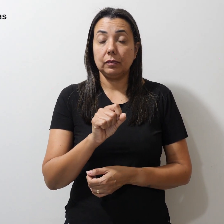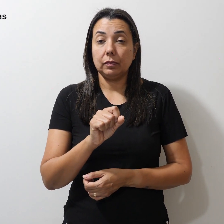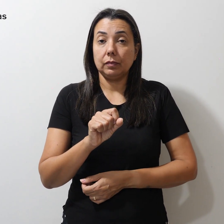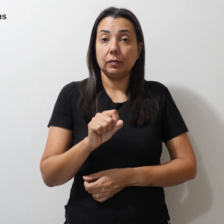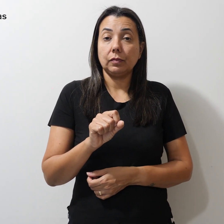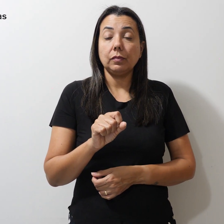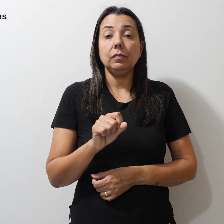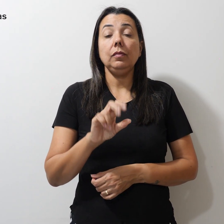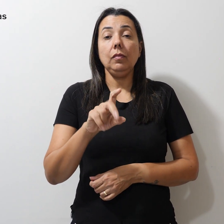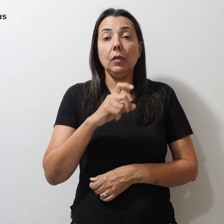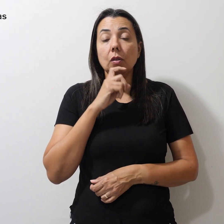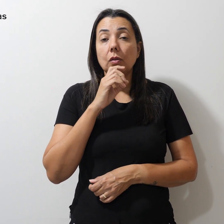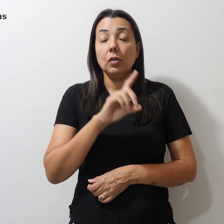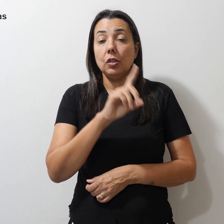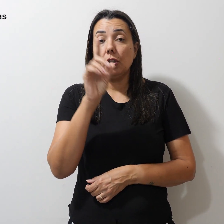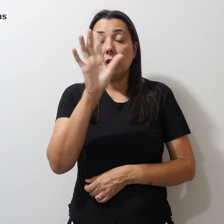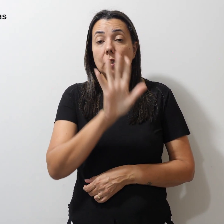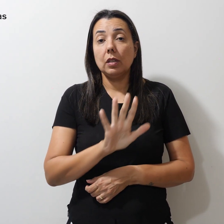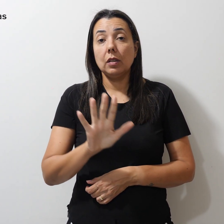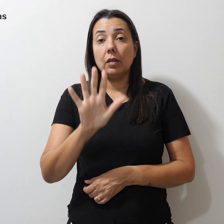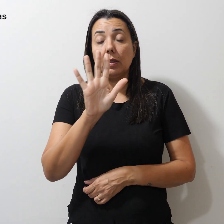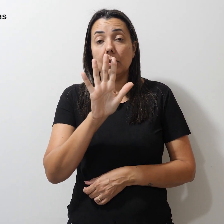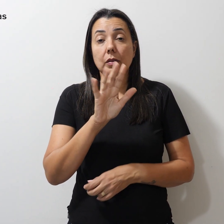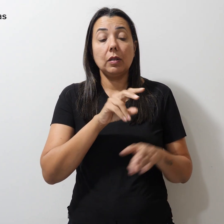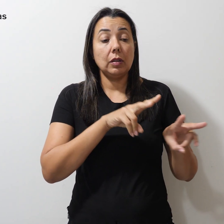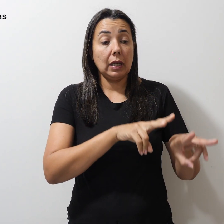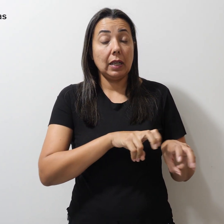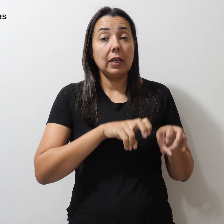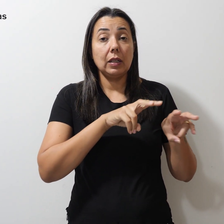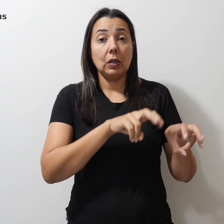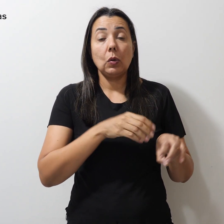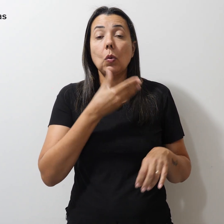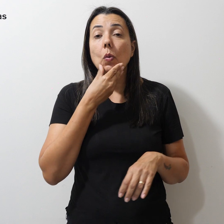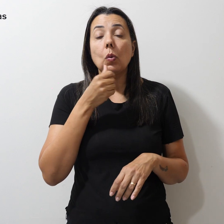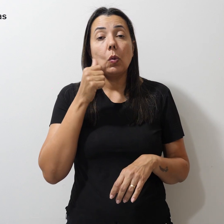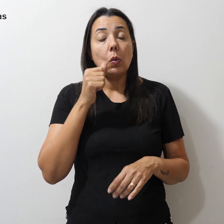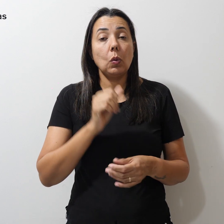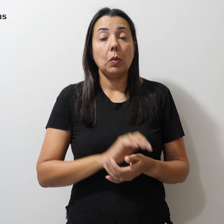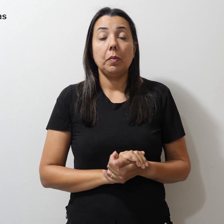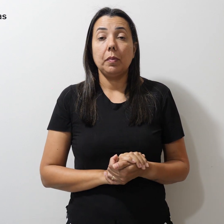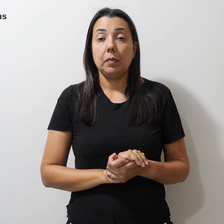28/7, Dia do Agricultor e da Agricultora. Em